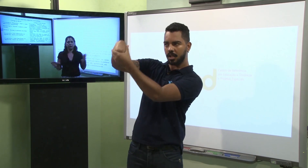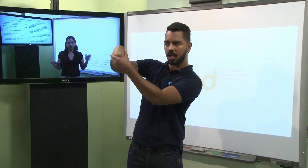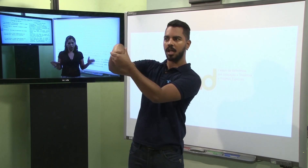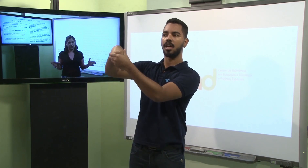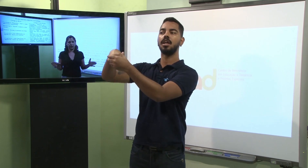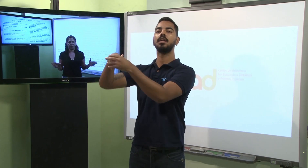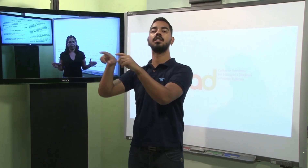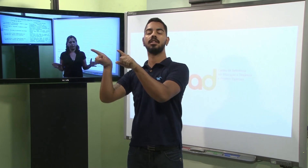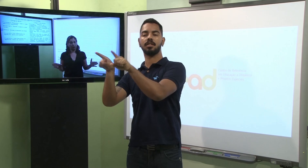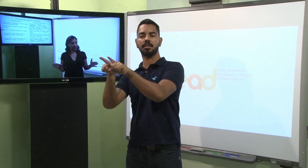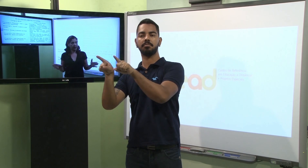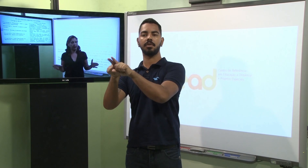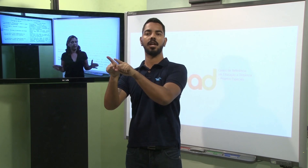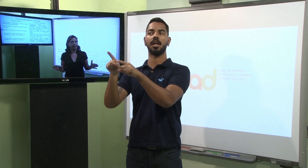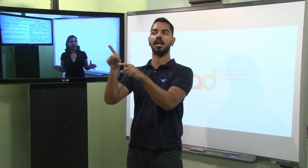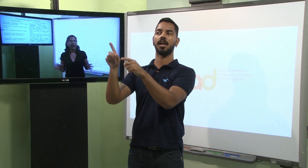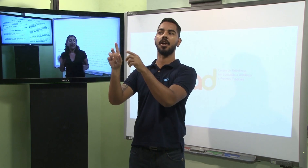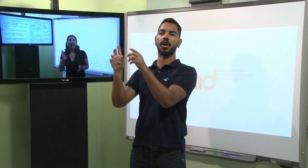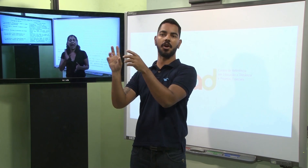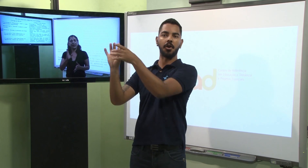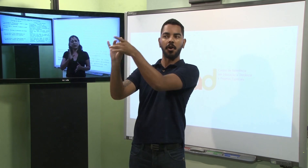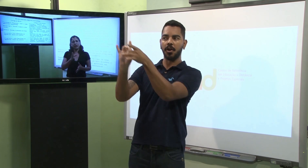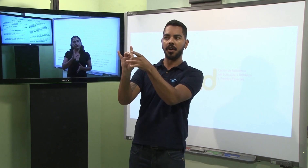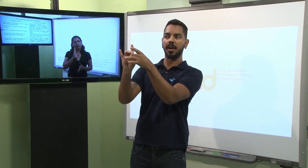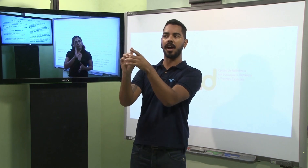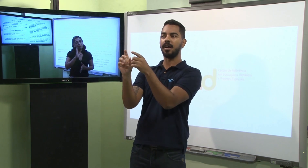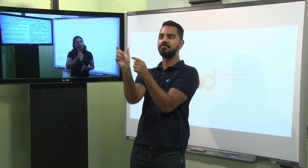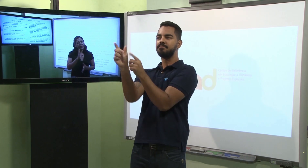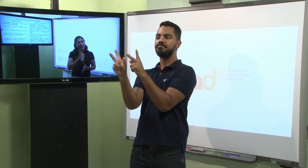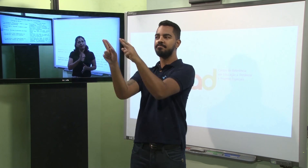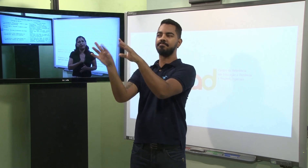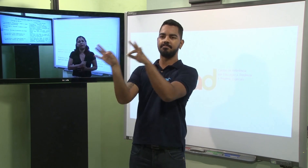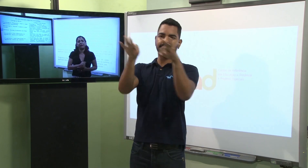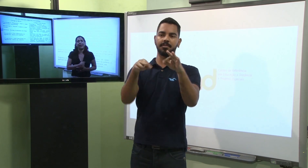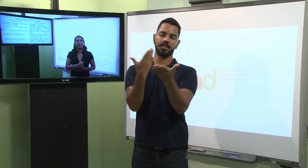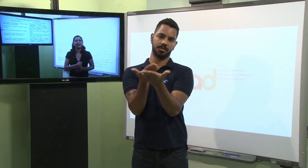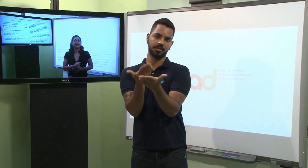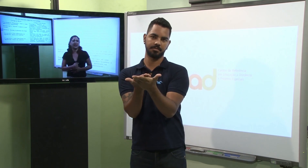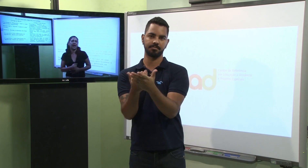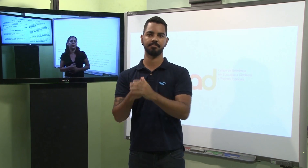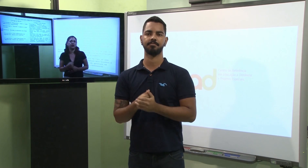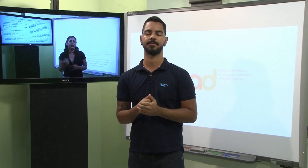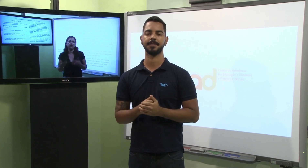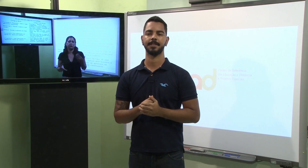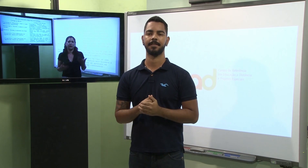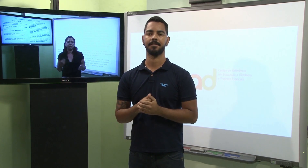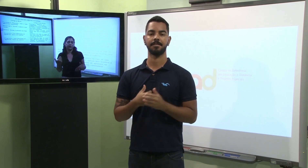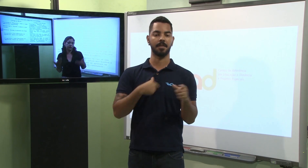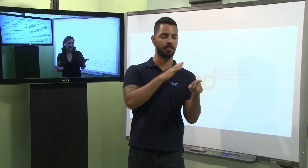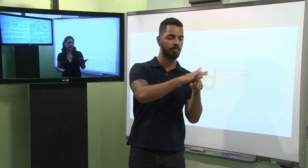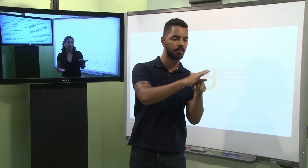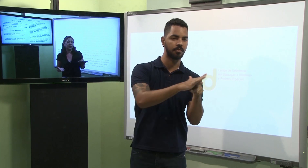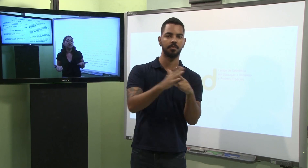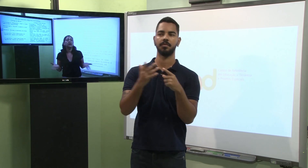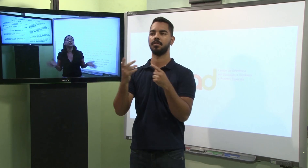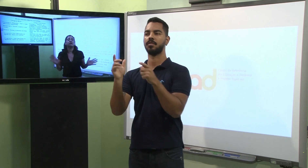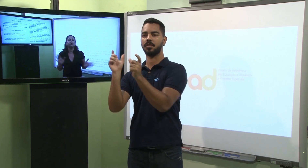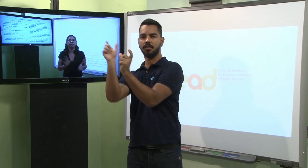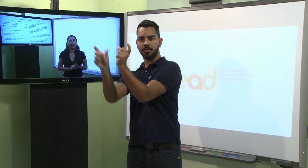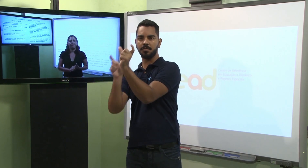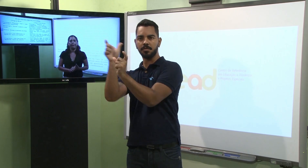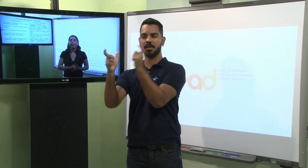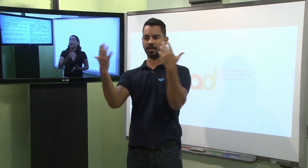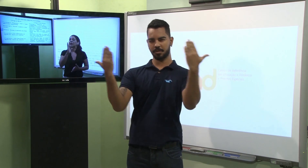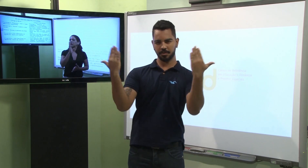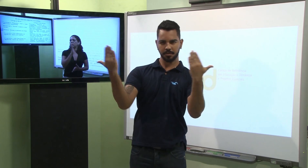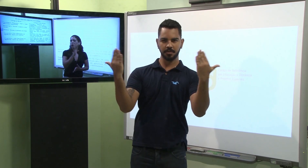fonologia e morfologia, ok? Acredito que poderá vir a ficar mais claro este entendimento para vocês. Então